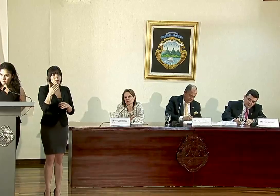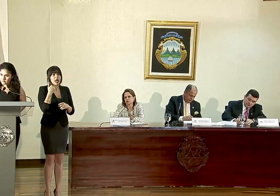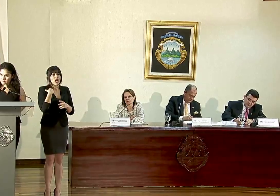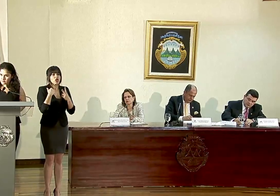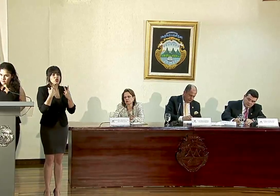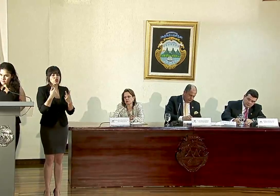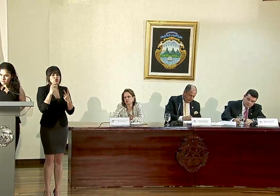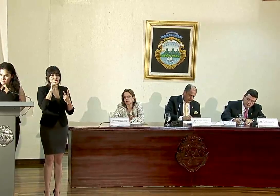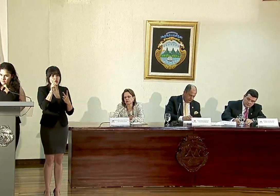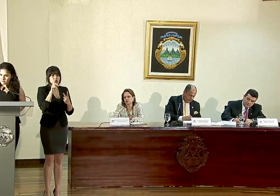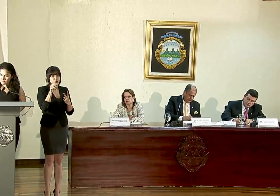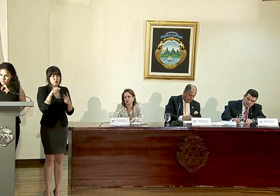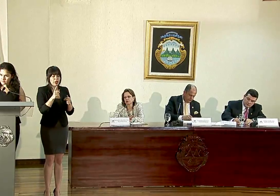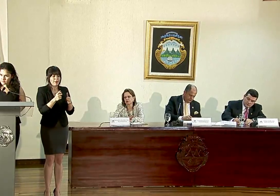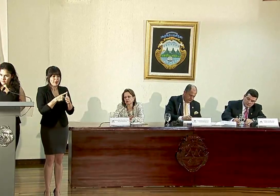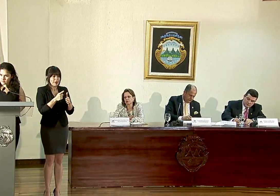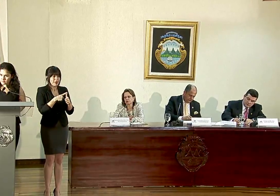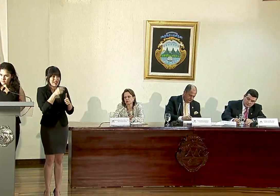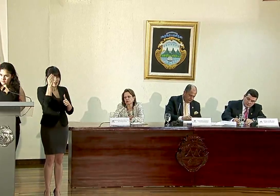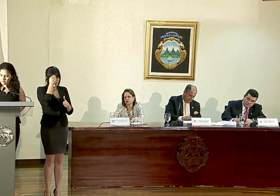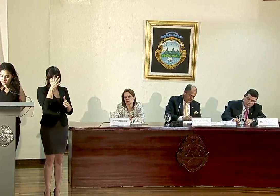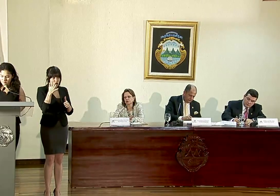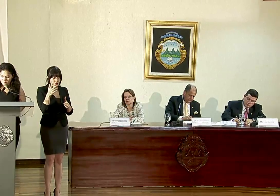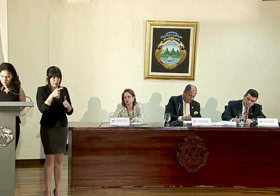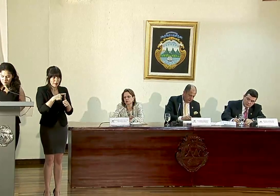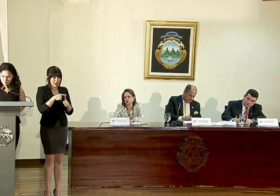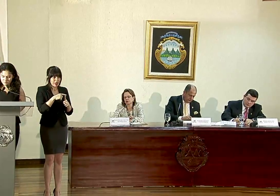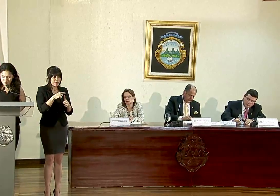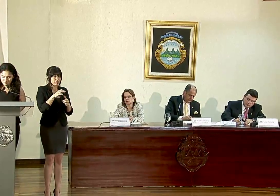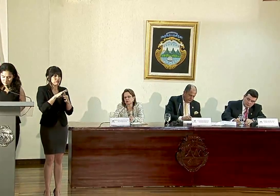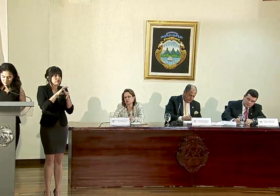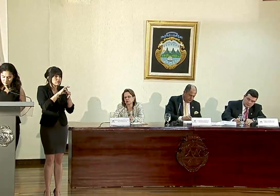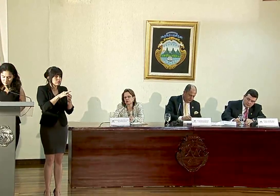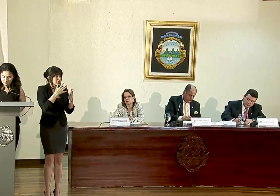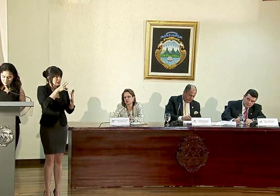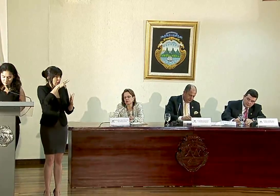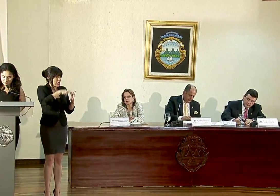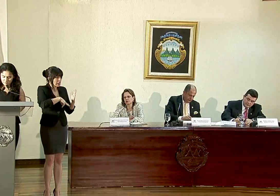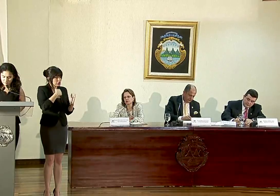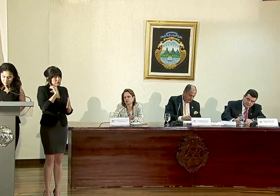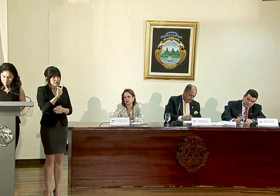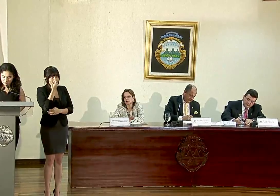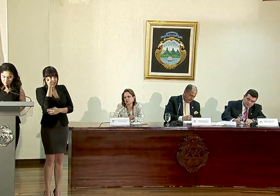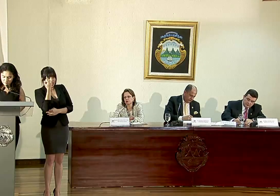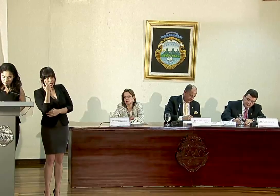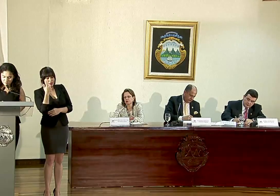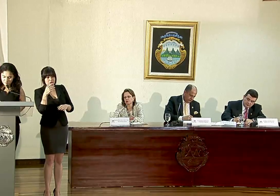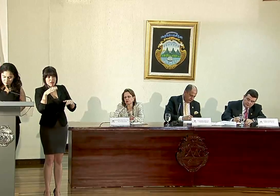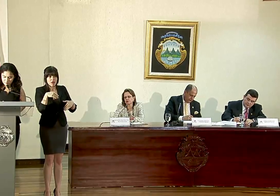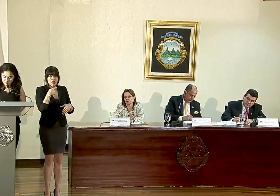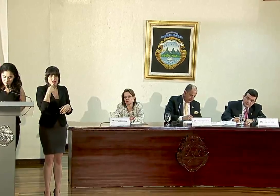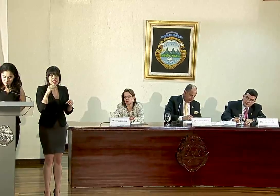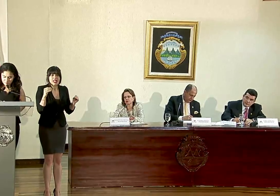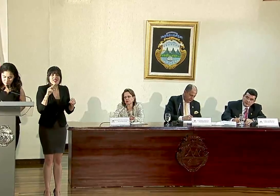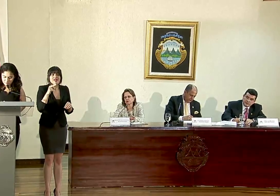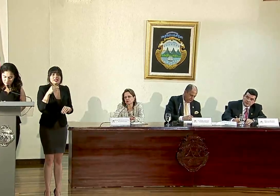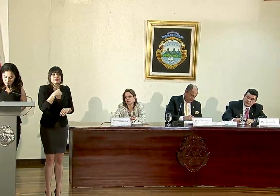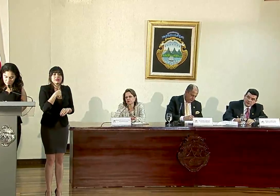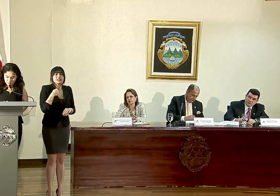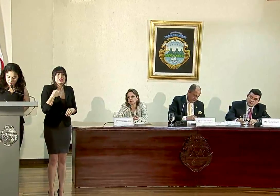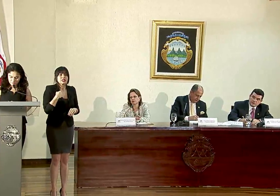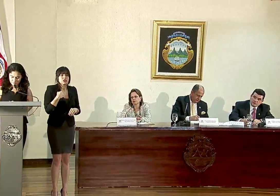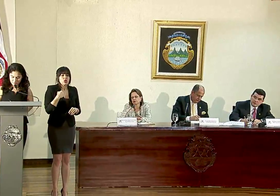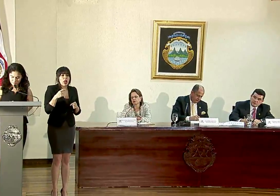dos consultas la primera en el informe que según lo que hemos leído y entendemos no se menciona nunca al viceministro